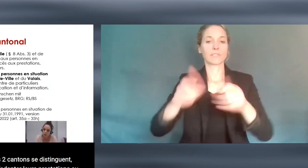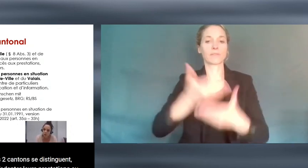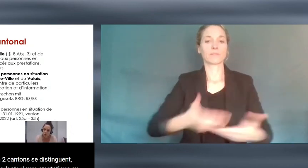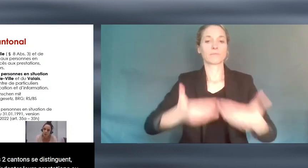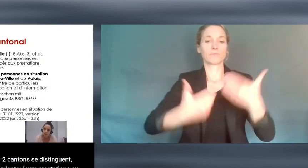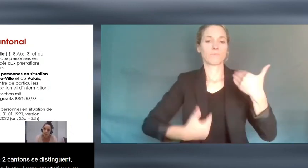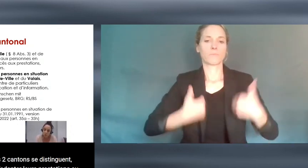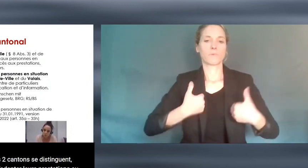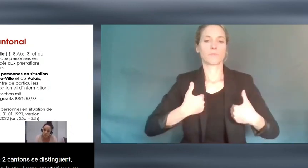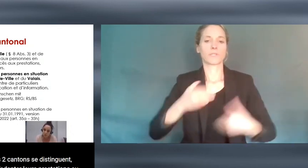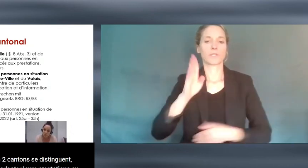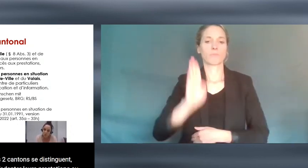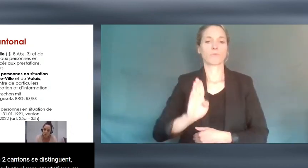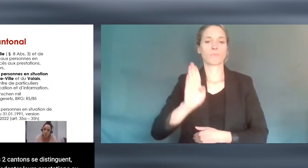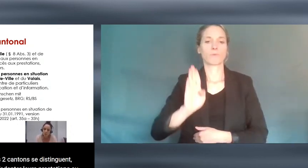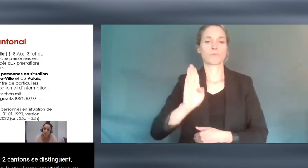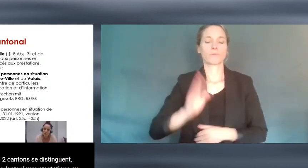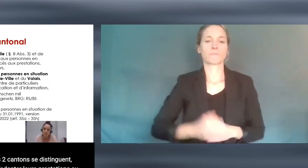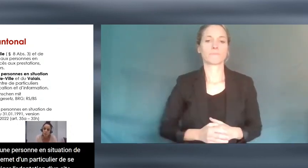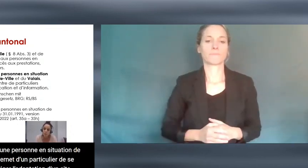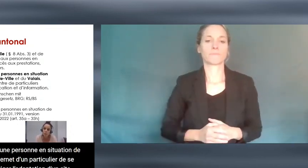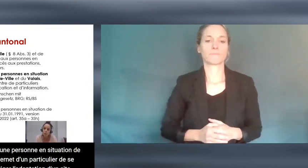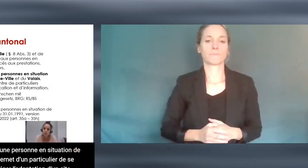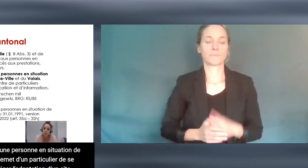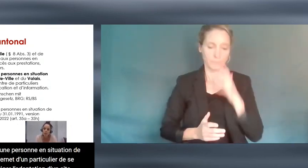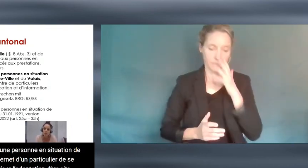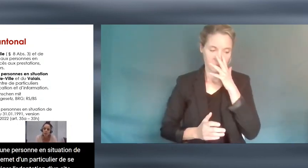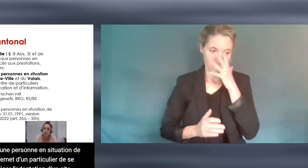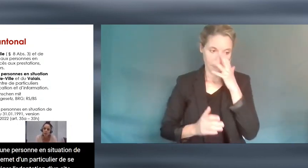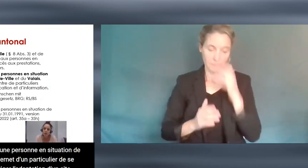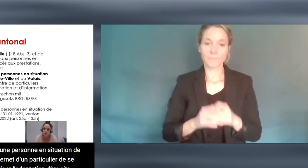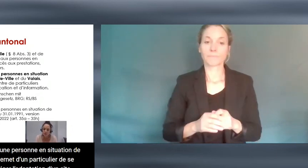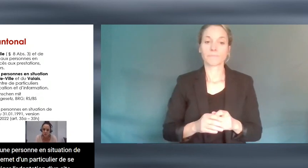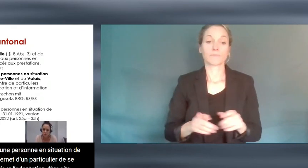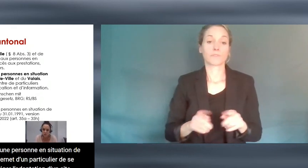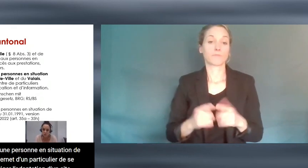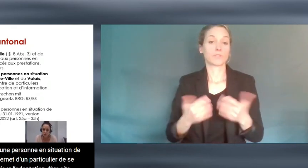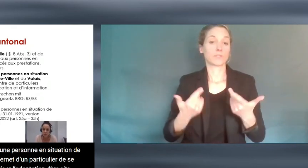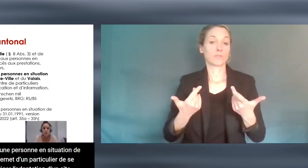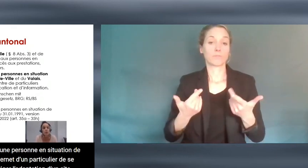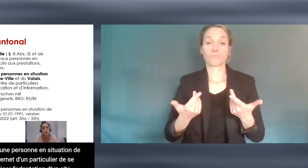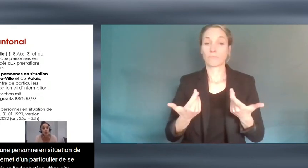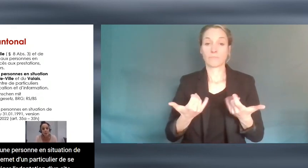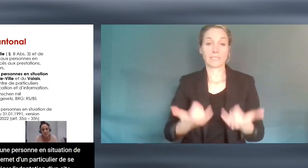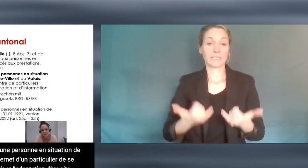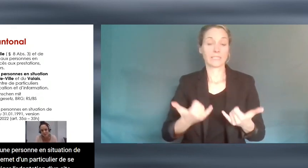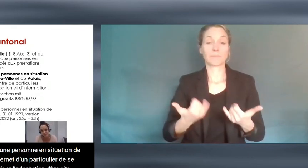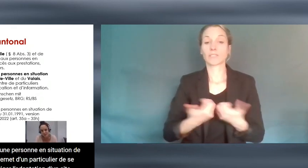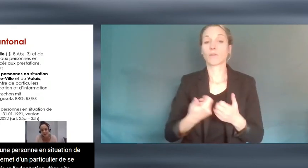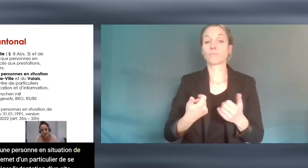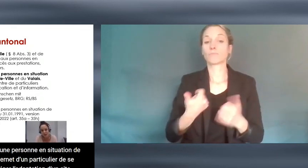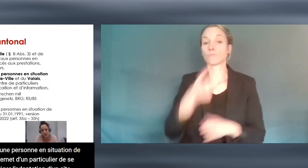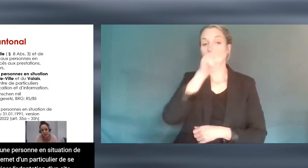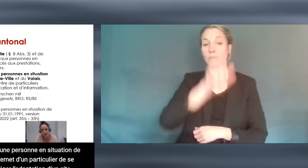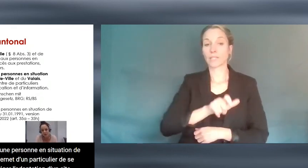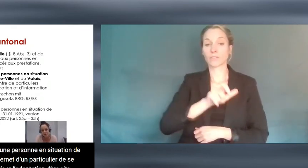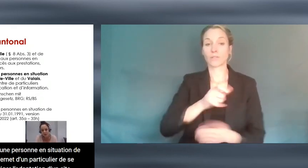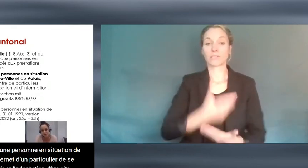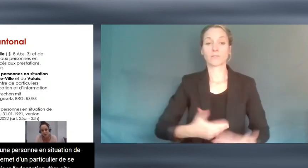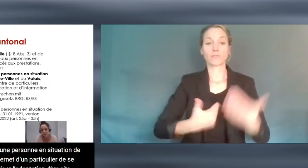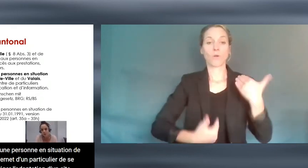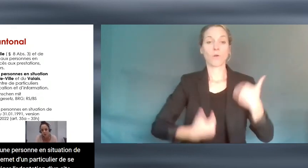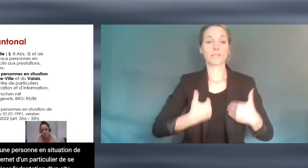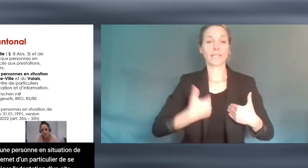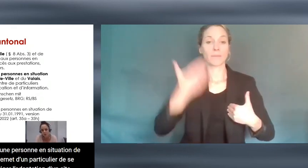Donc là aussi, potentiellement la possibilité pour une personne en situation de handicap qui n'aurait pas accès à un